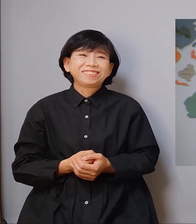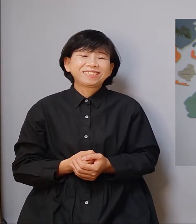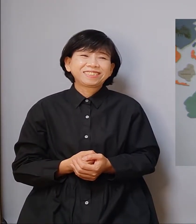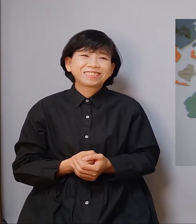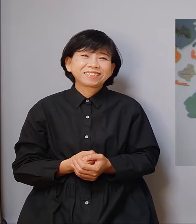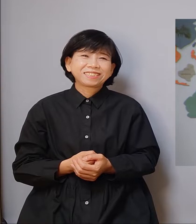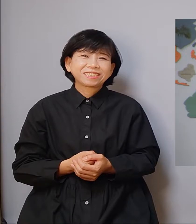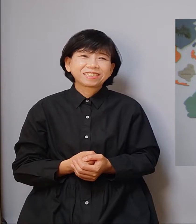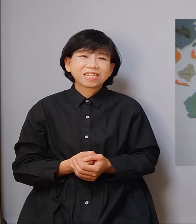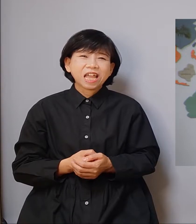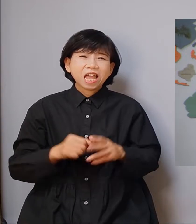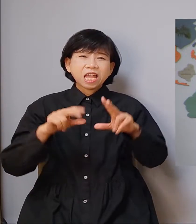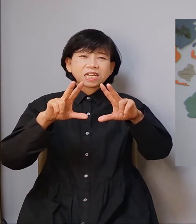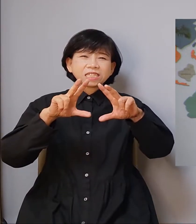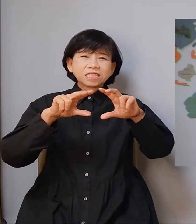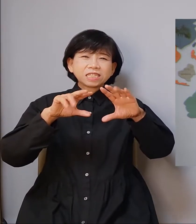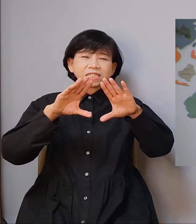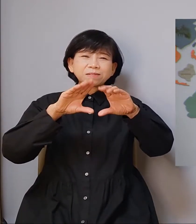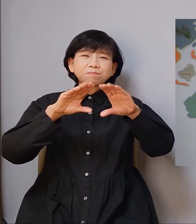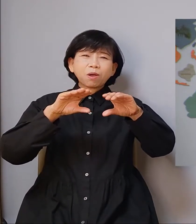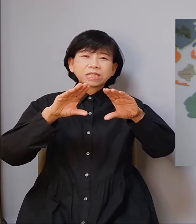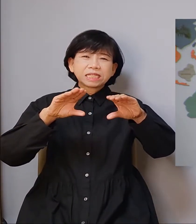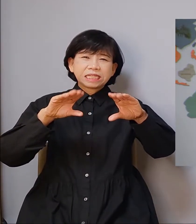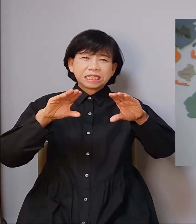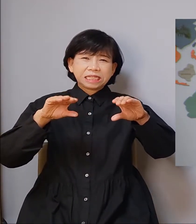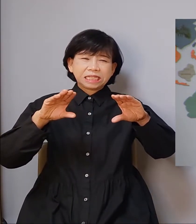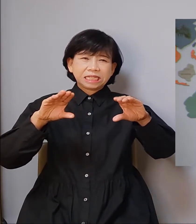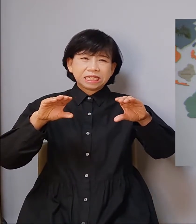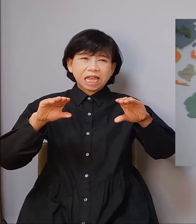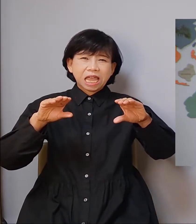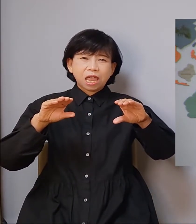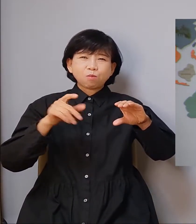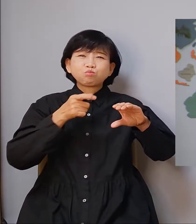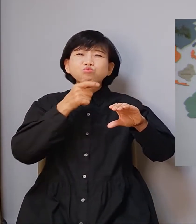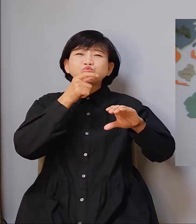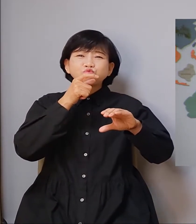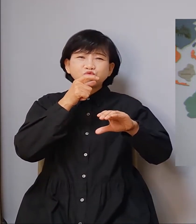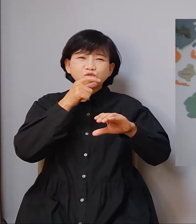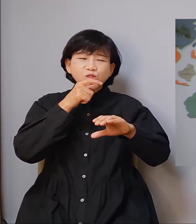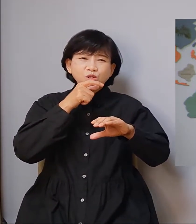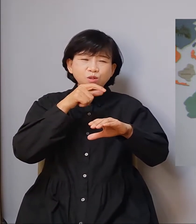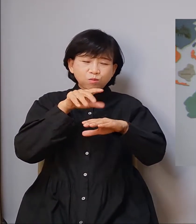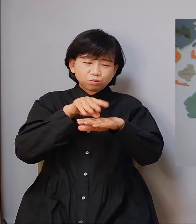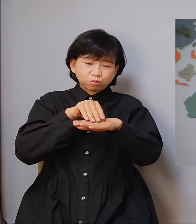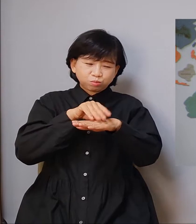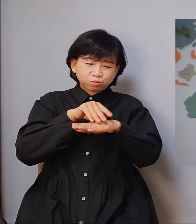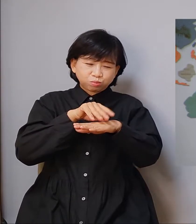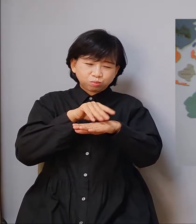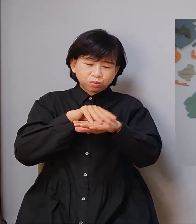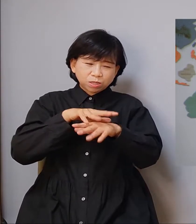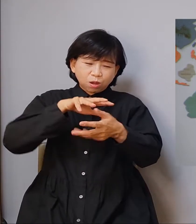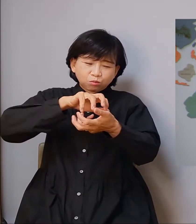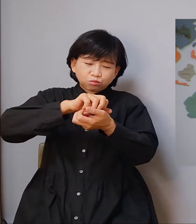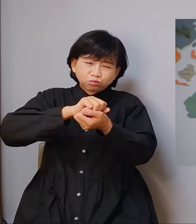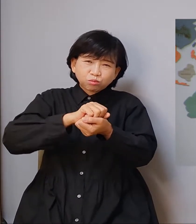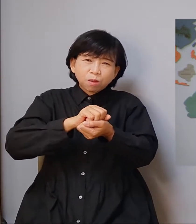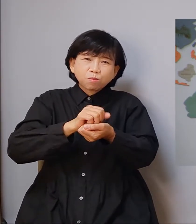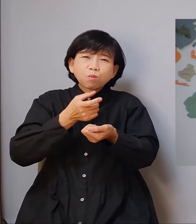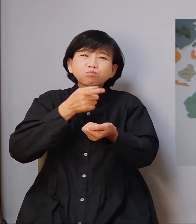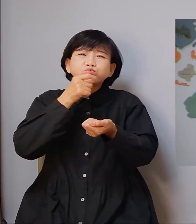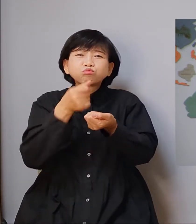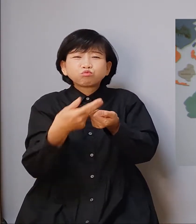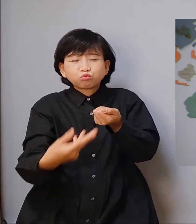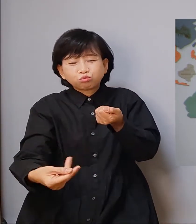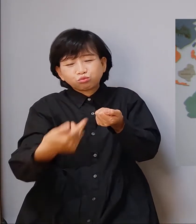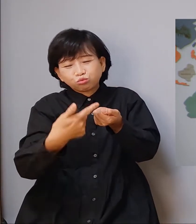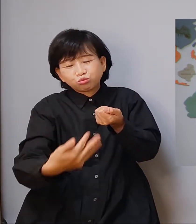스펀지에 물을 가득 먹인 다음 꾹 눌러 짜면 어떻게 될까요? 물이 나옵니다. 물이 나오는